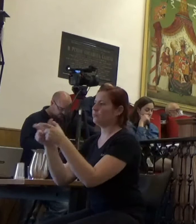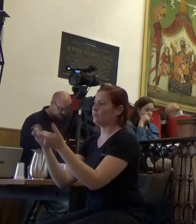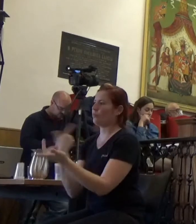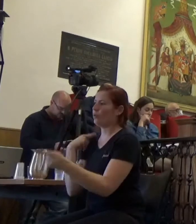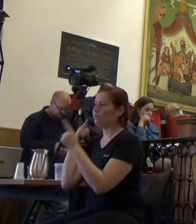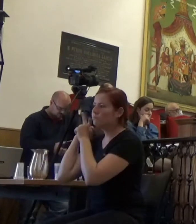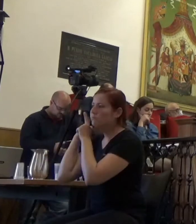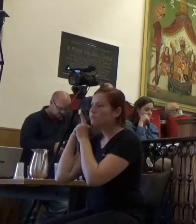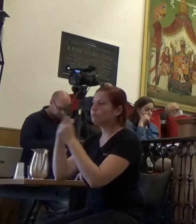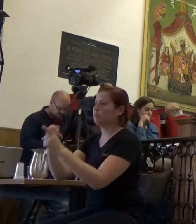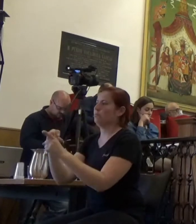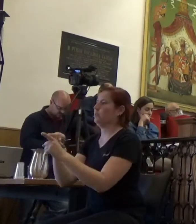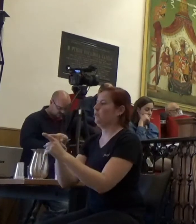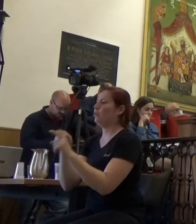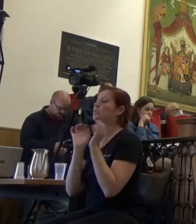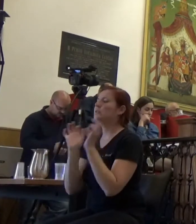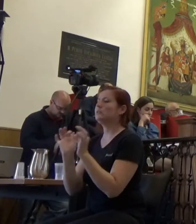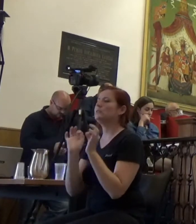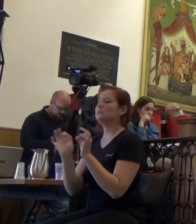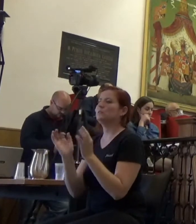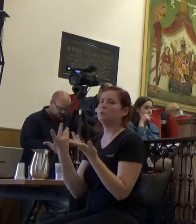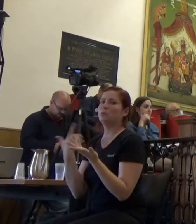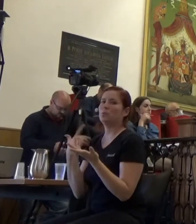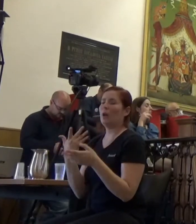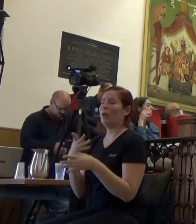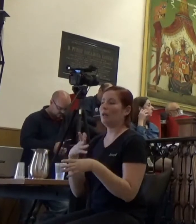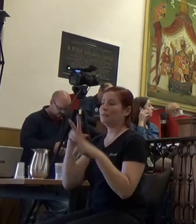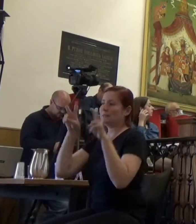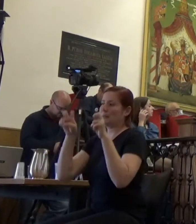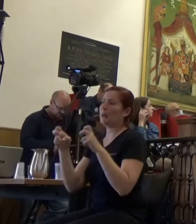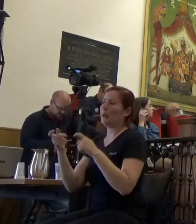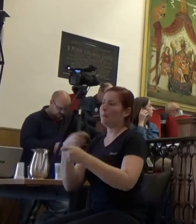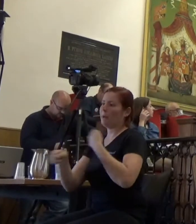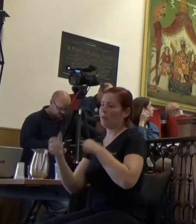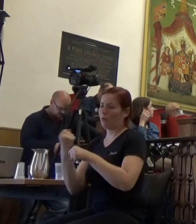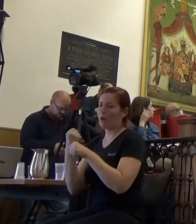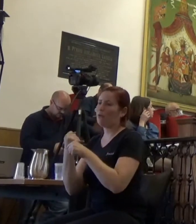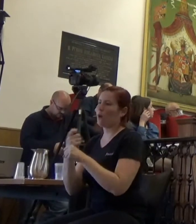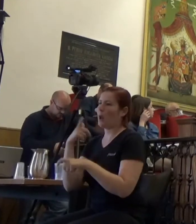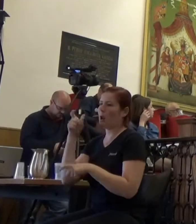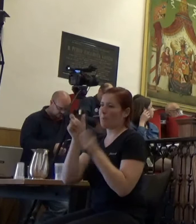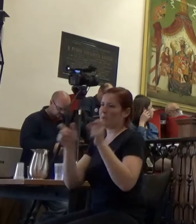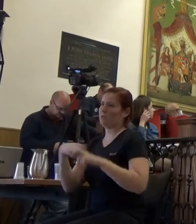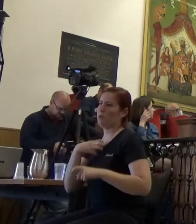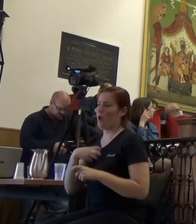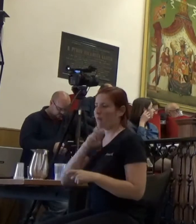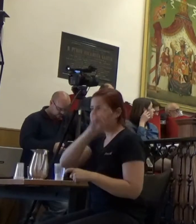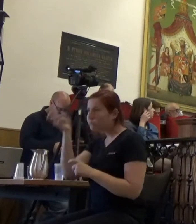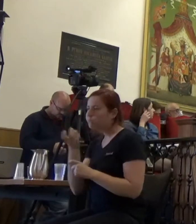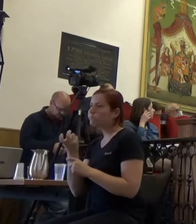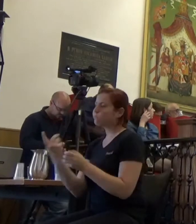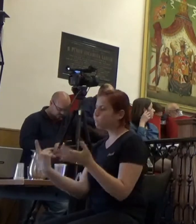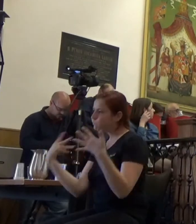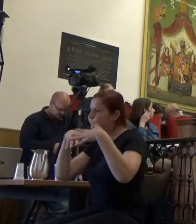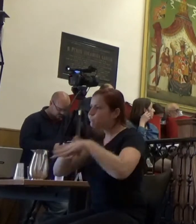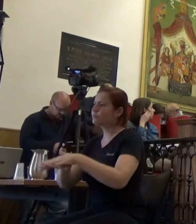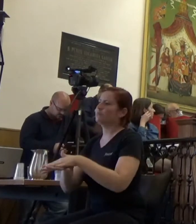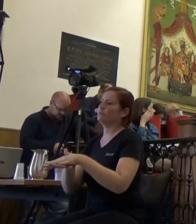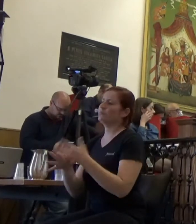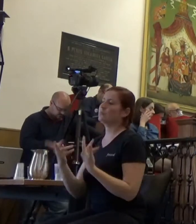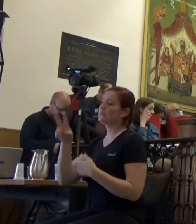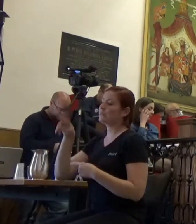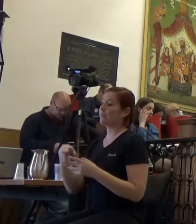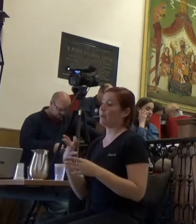proponer acciones tendentes a la incorporación al mercado laboral de las personas con diversidad funcional. Del mismo modo, desde